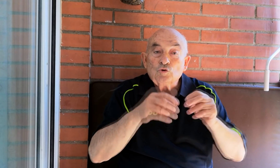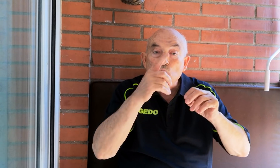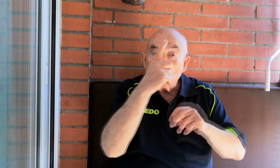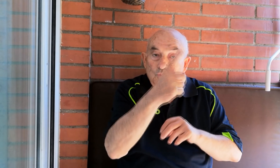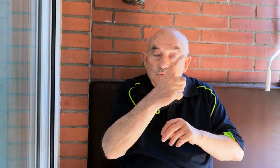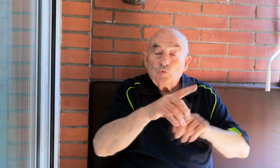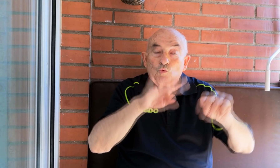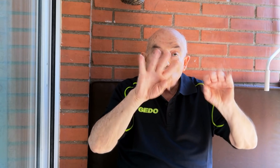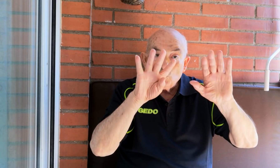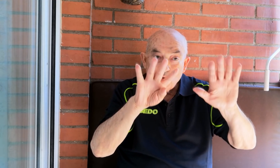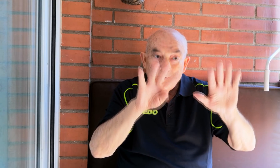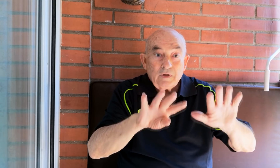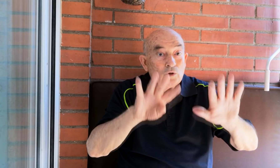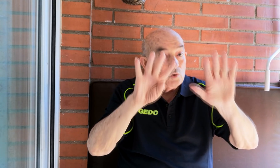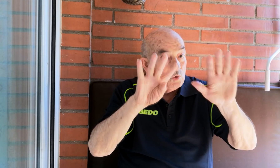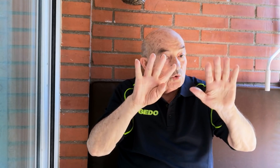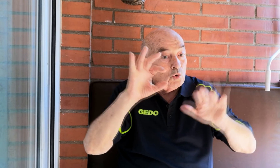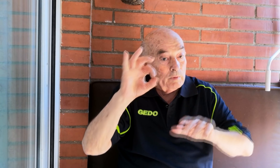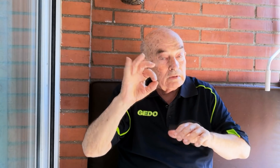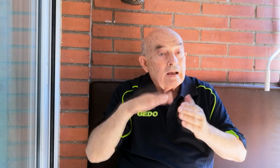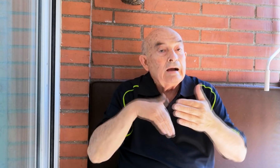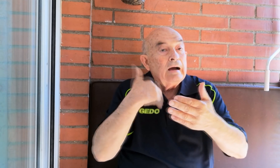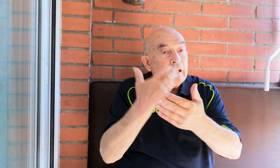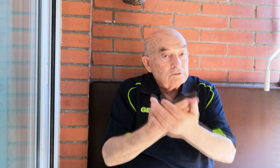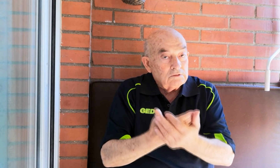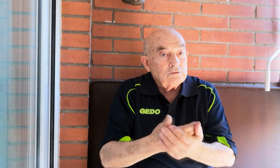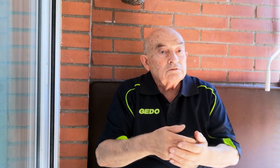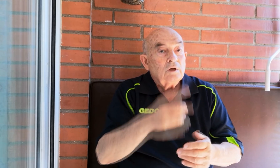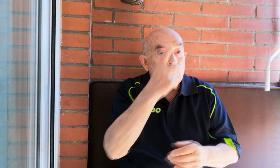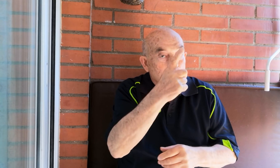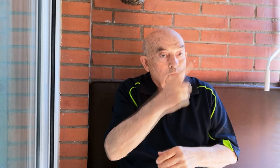Va ser del 1990 fins l'any